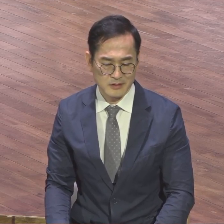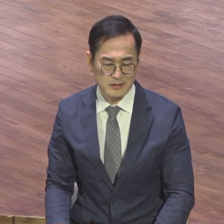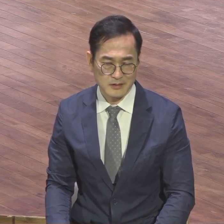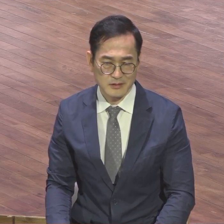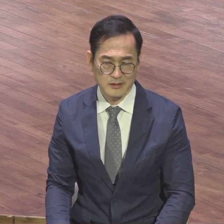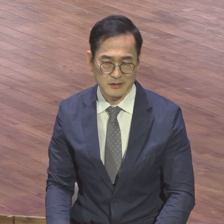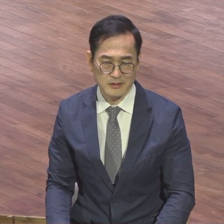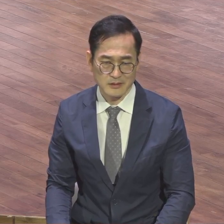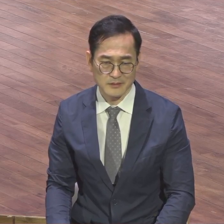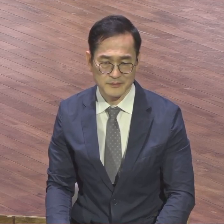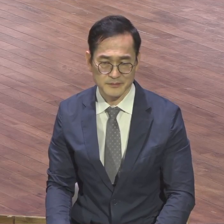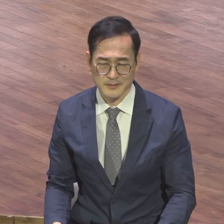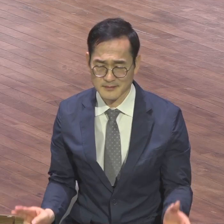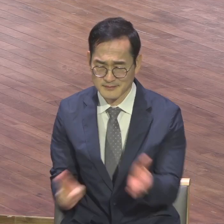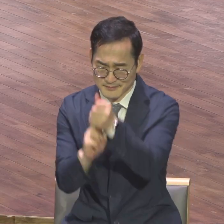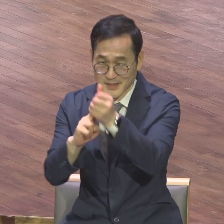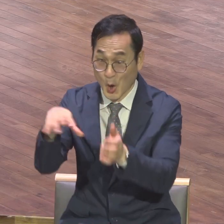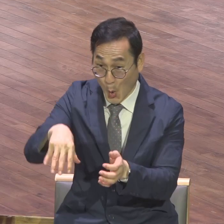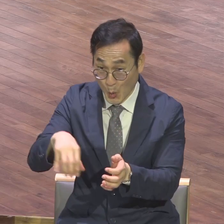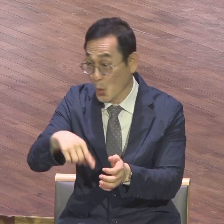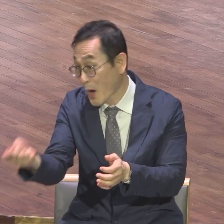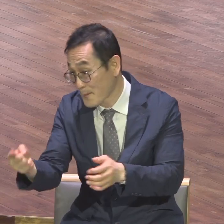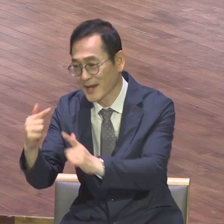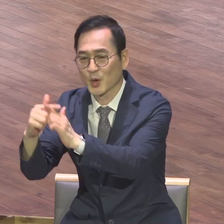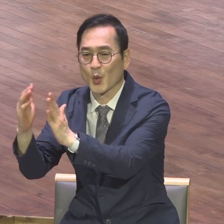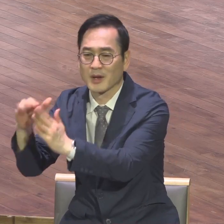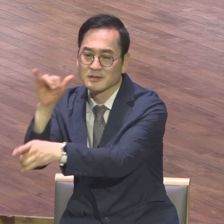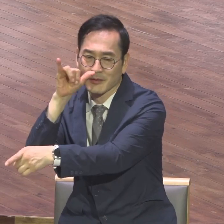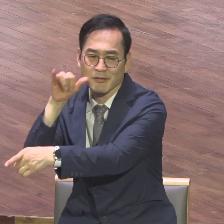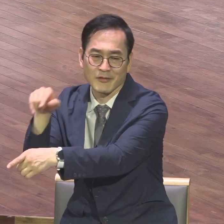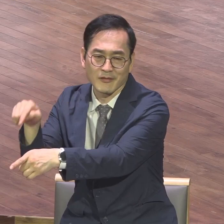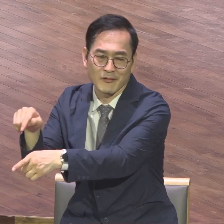있는데 지금 제가 보고 왔다니까. 안 믿습니다.